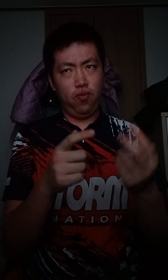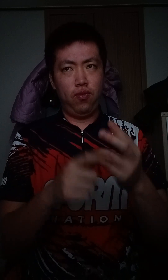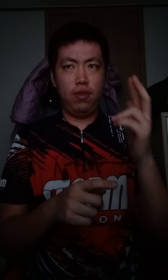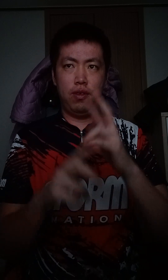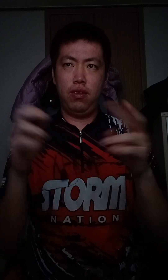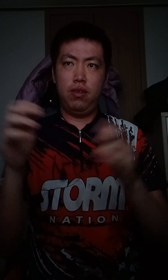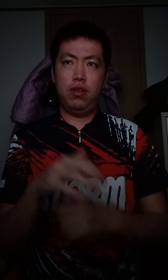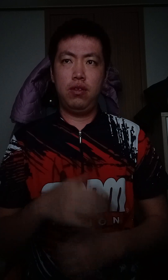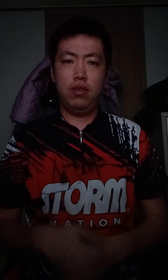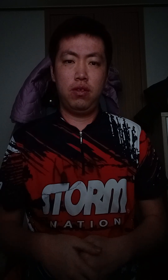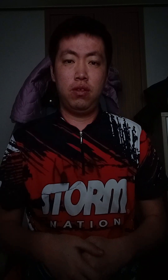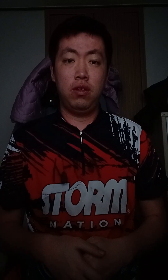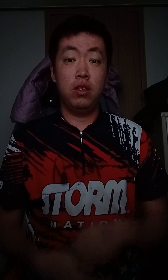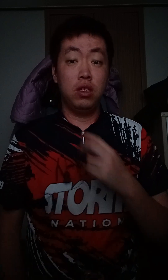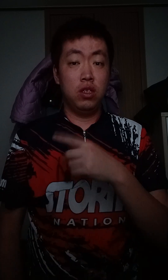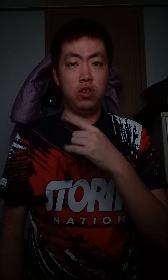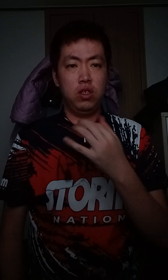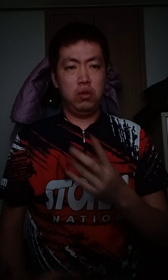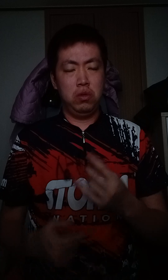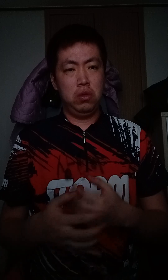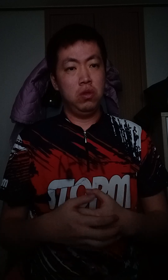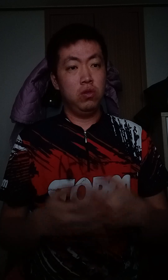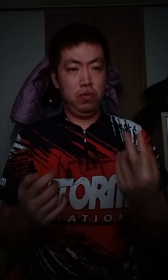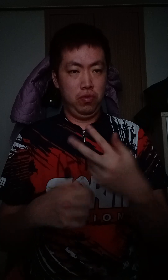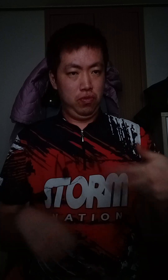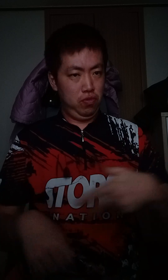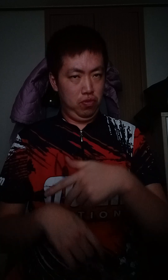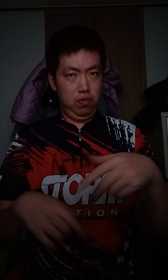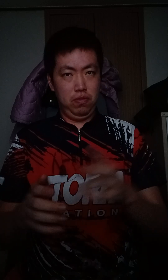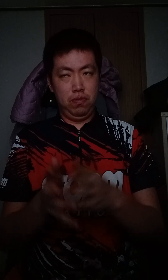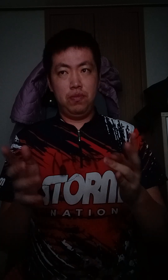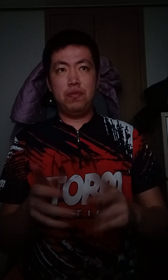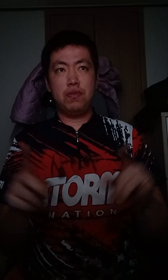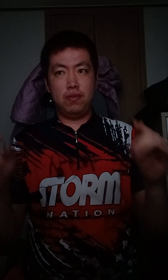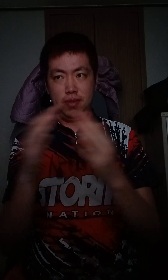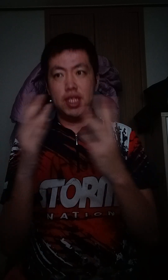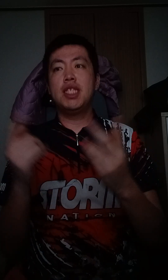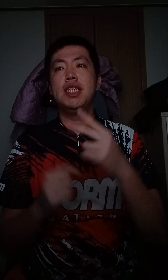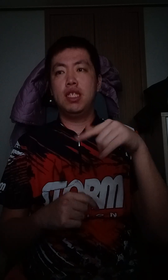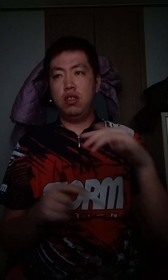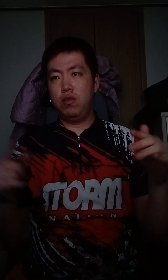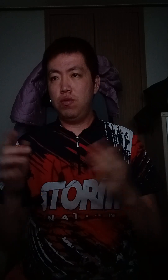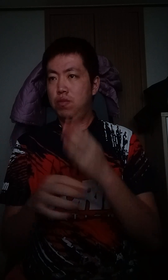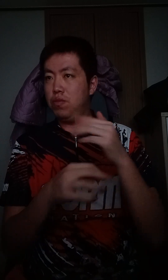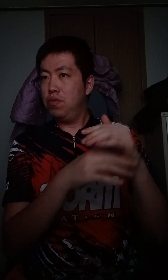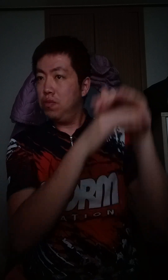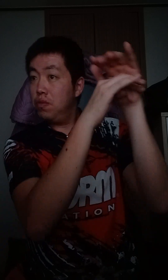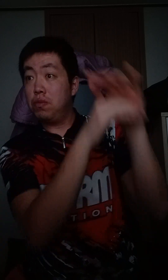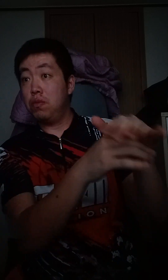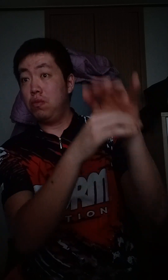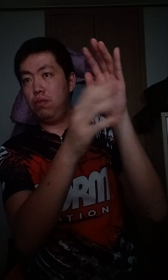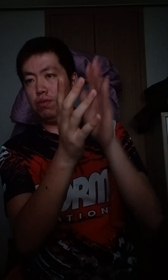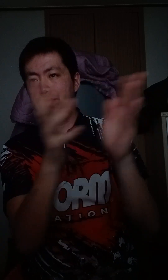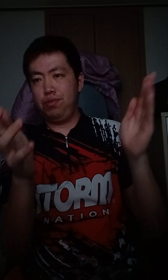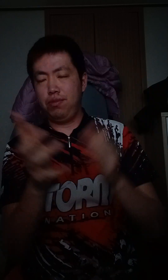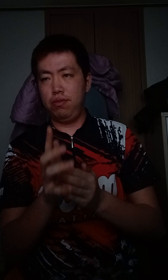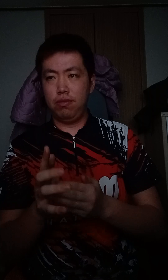난 겁니다. 이 사고로 통근버스 운전자 70대 A씨와 버스 탑승객 등 모두 10명이 다쳐